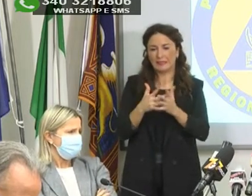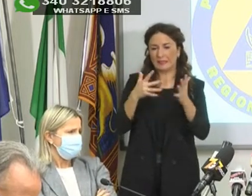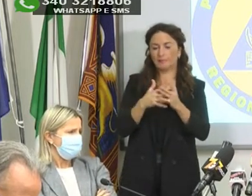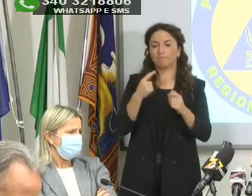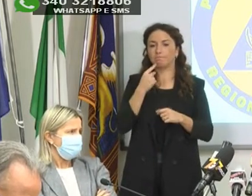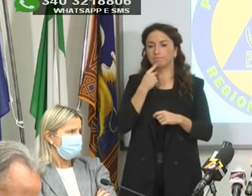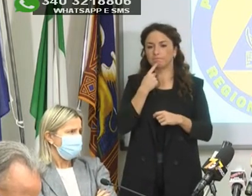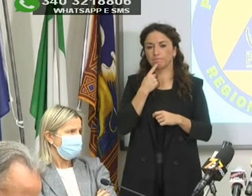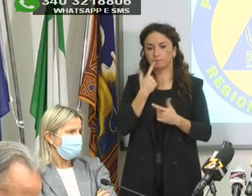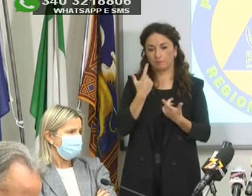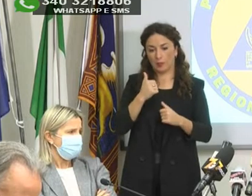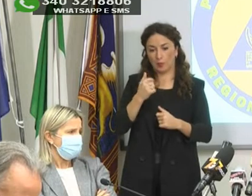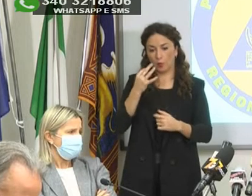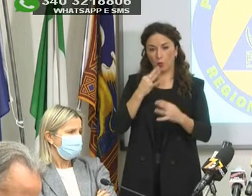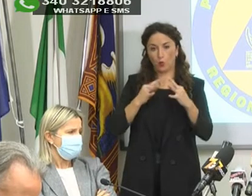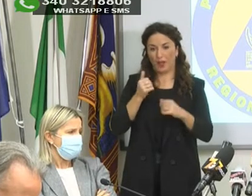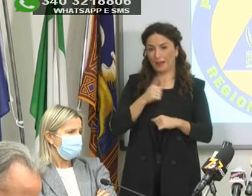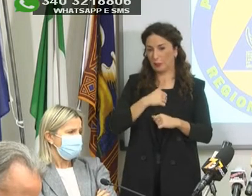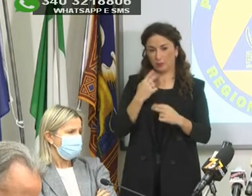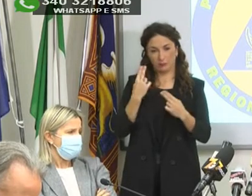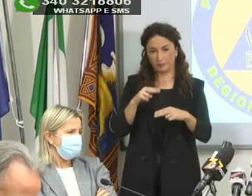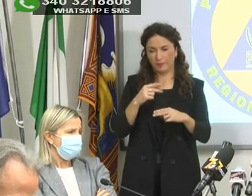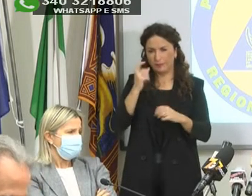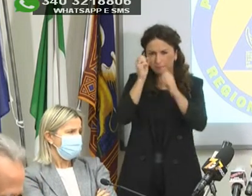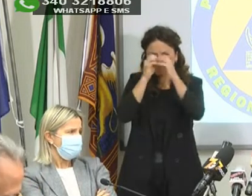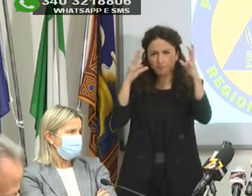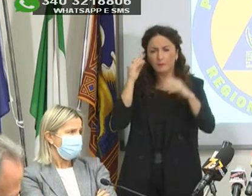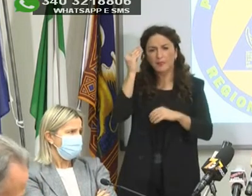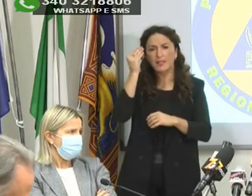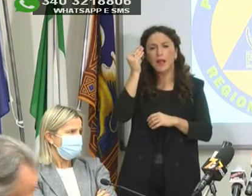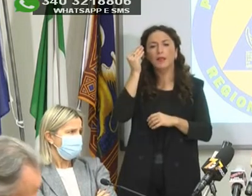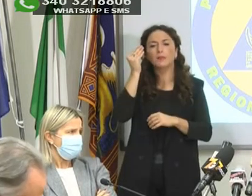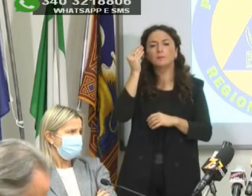a gestirsi. Pensate anche il tema della